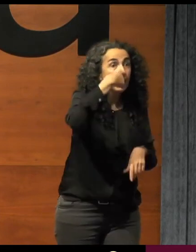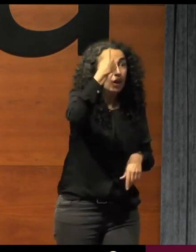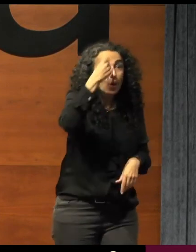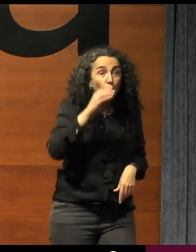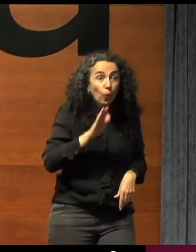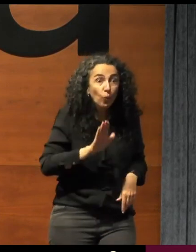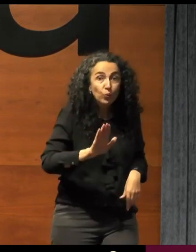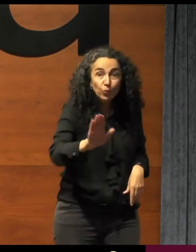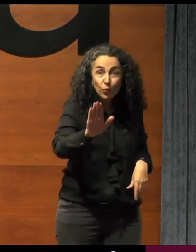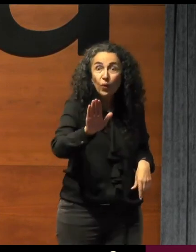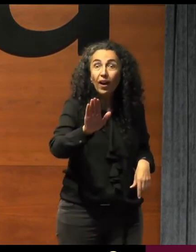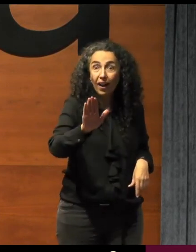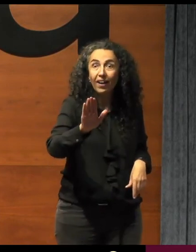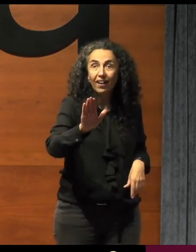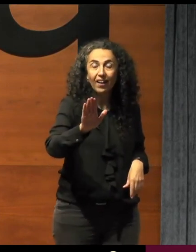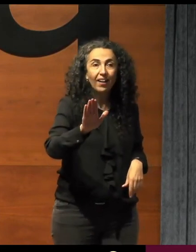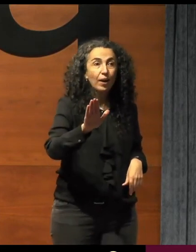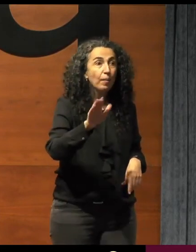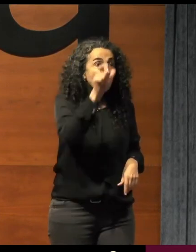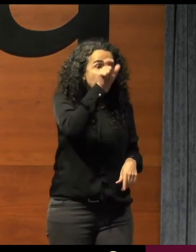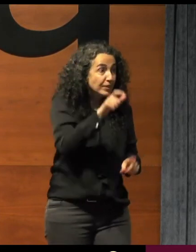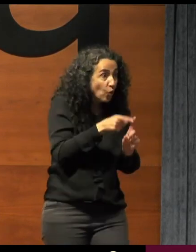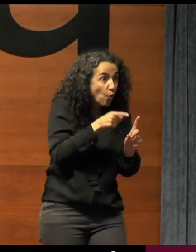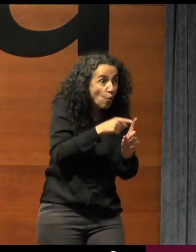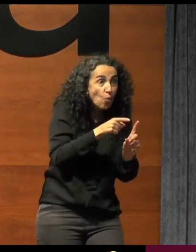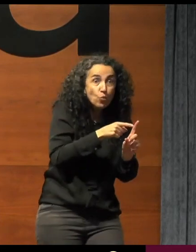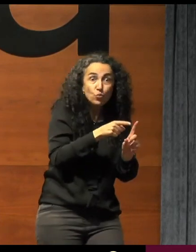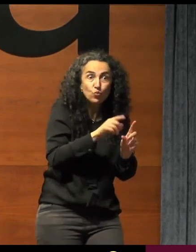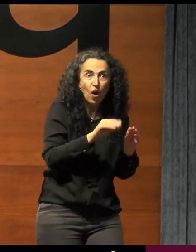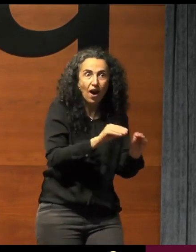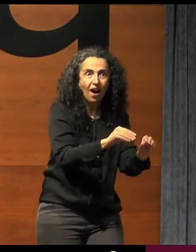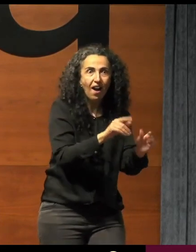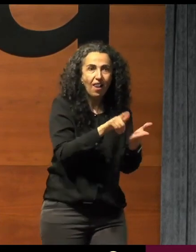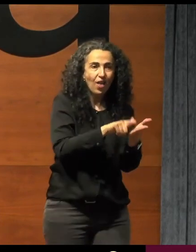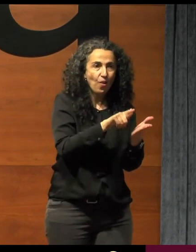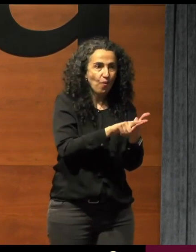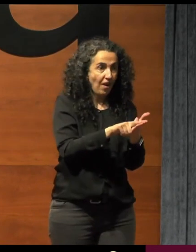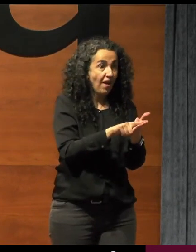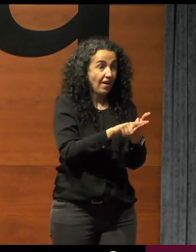su cultura, su tradición, sus usuarias.